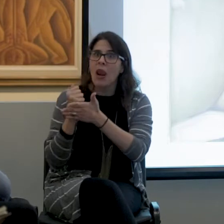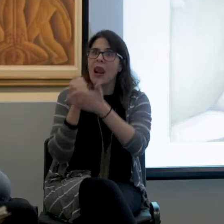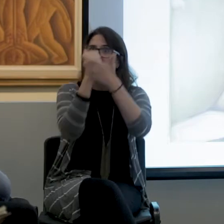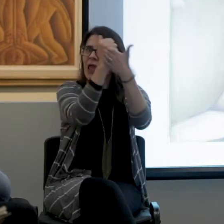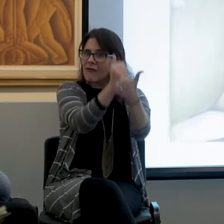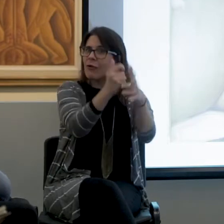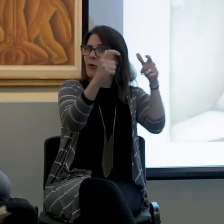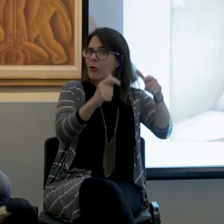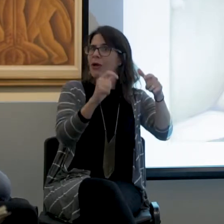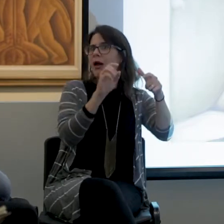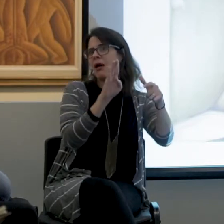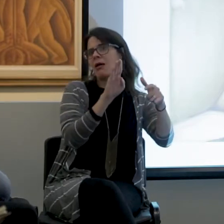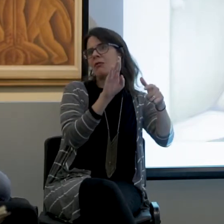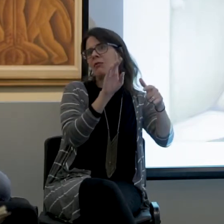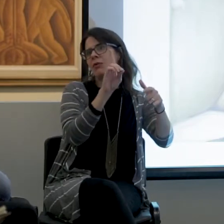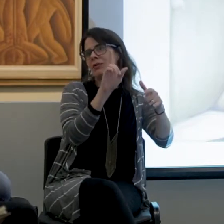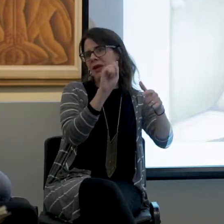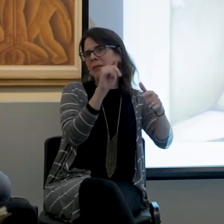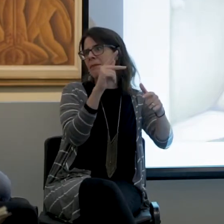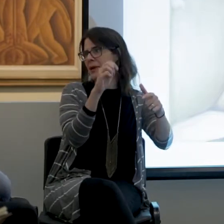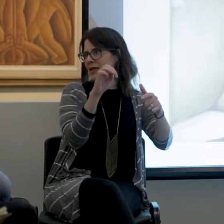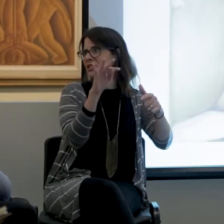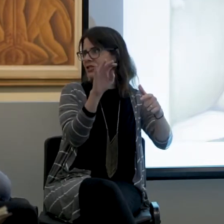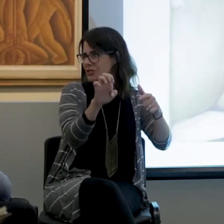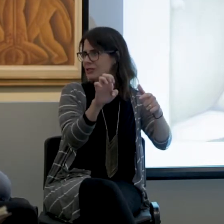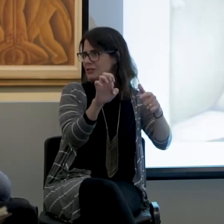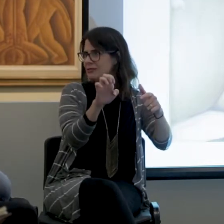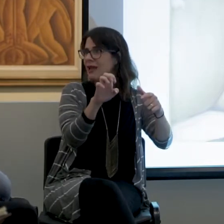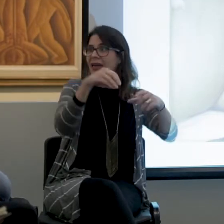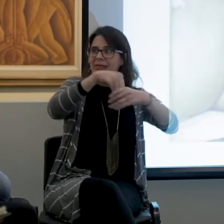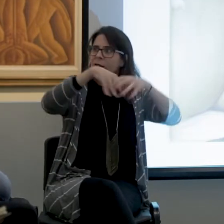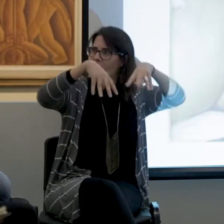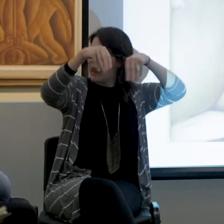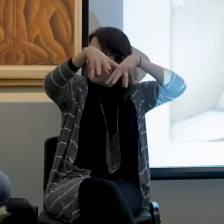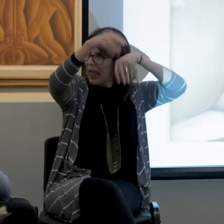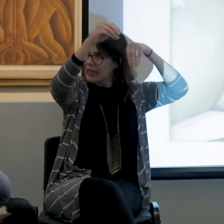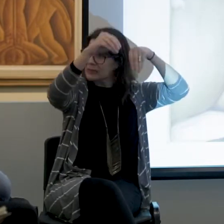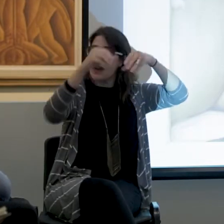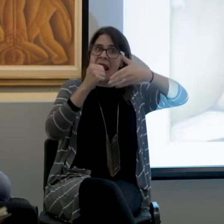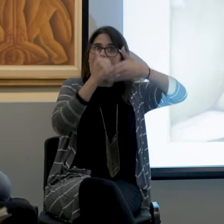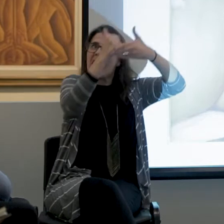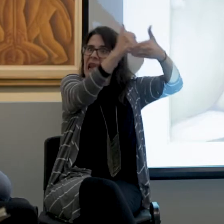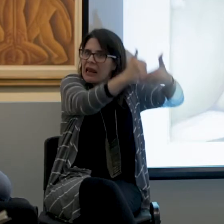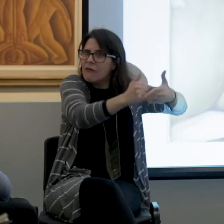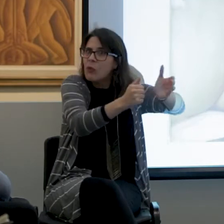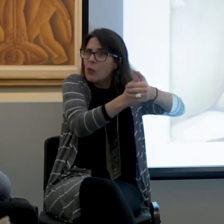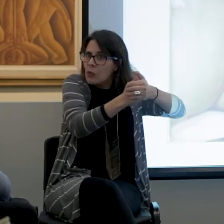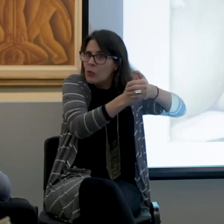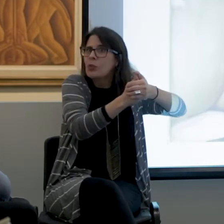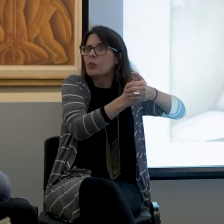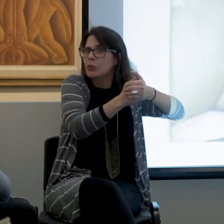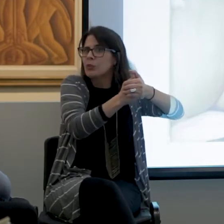dentro do seu palácio. Aí as histórias são inacreditáveis, eu vou resumir só rapidinho. É porque é tão inacreditável.